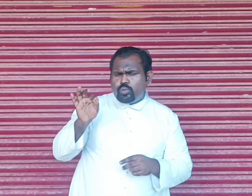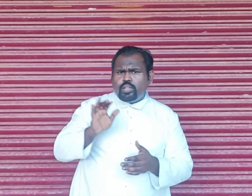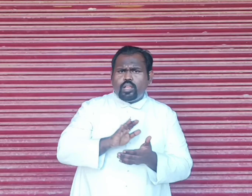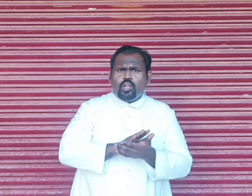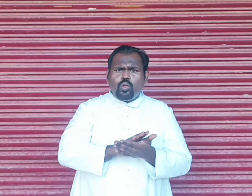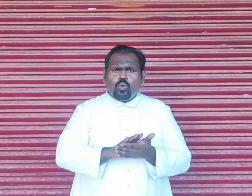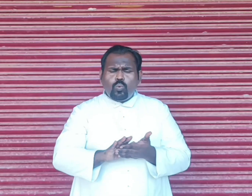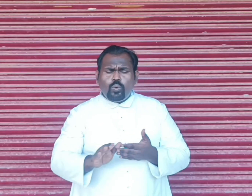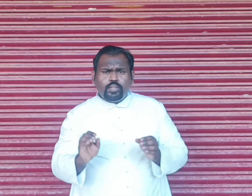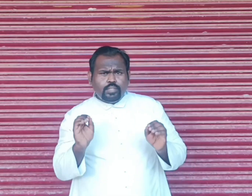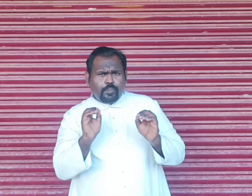എന്താണ് സംഭവിക്കുക?